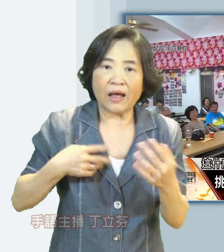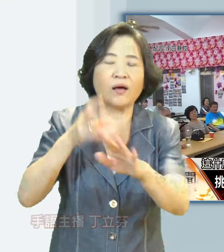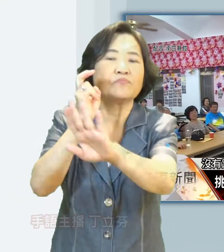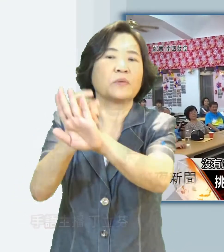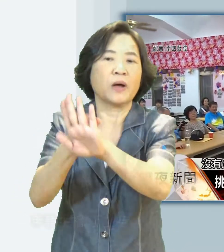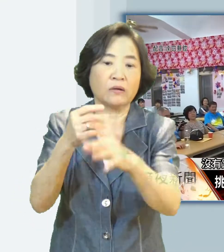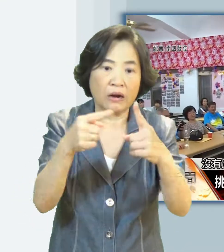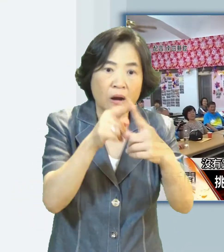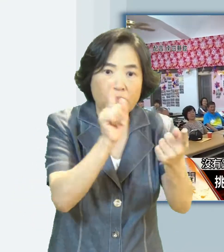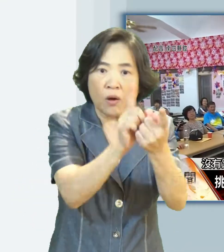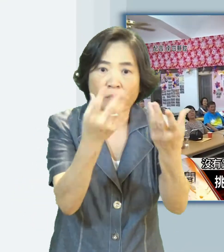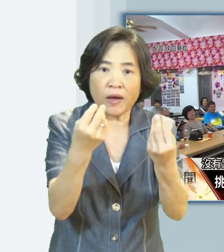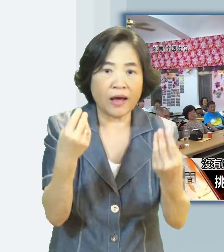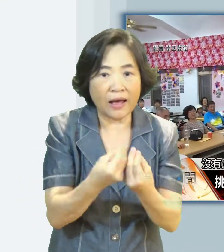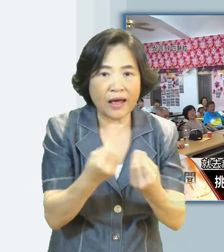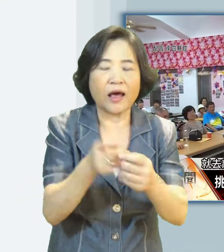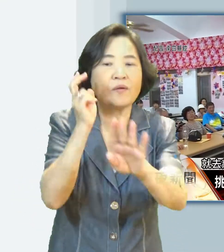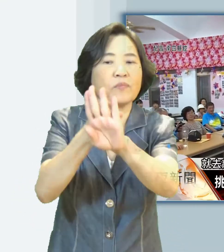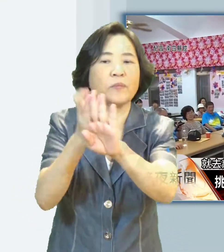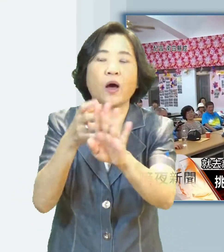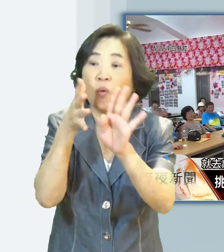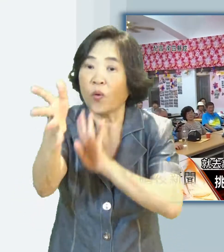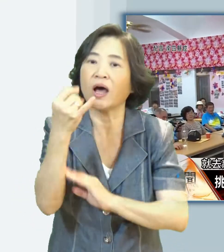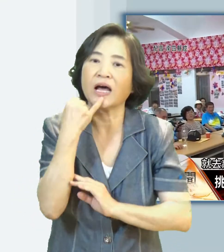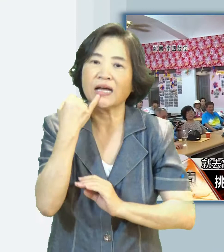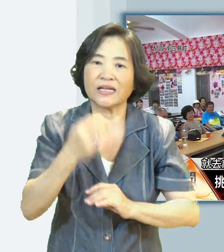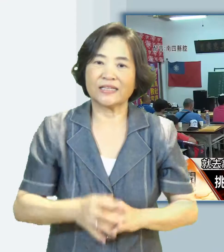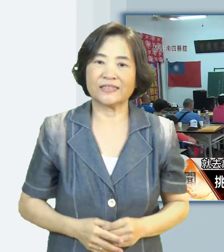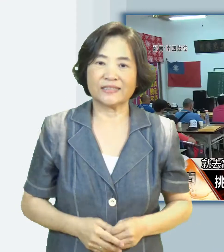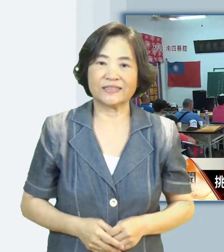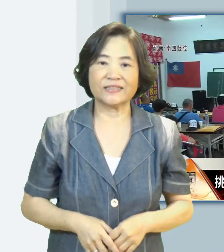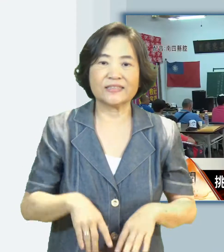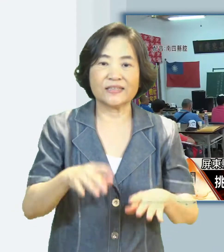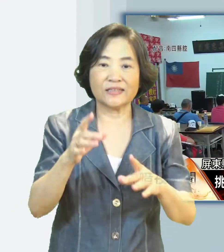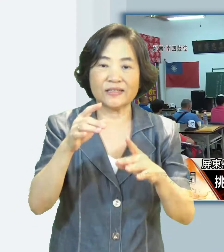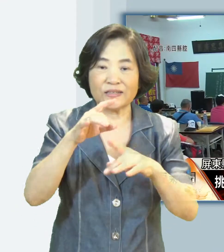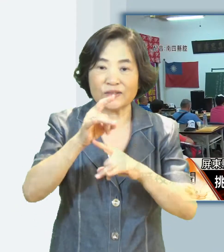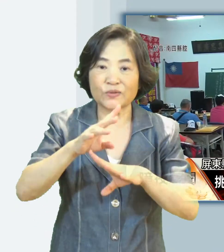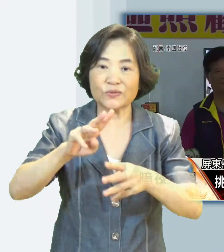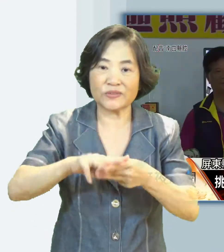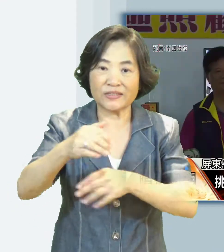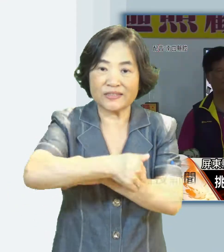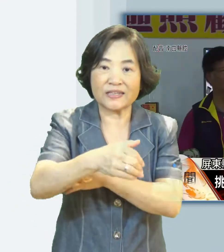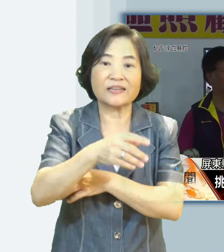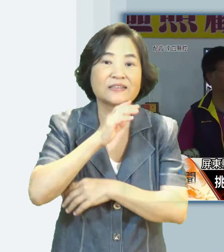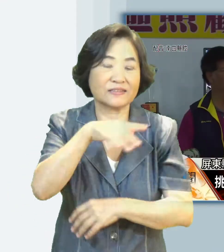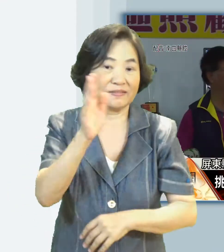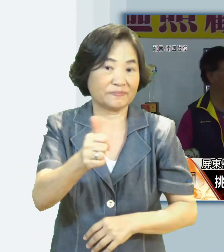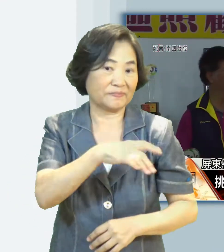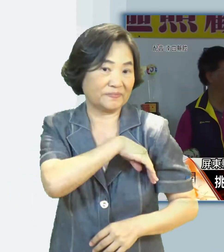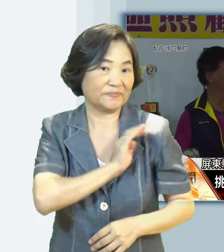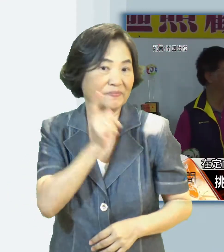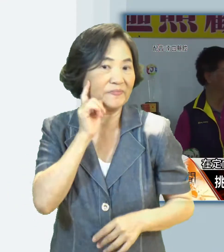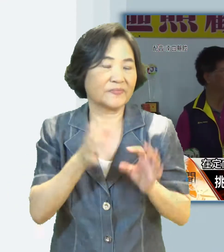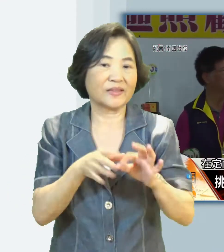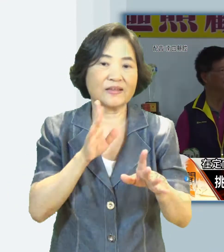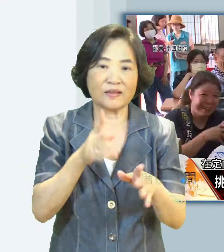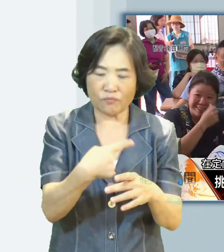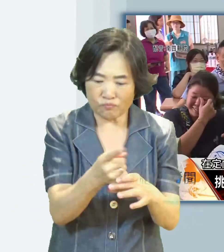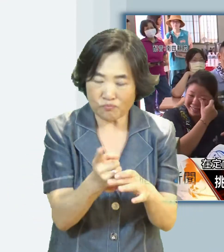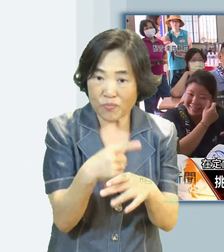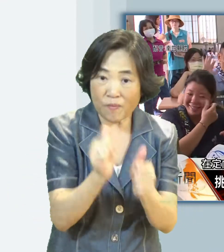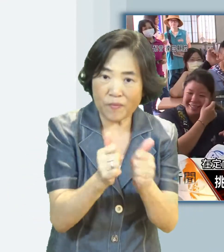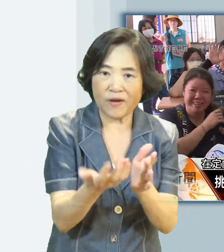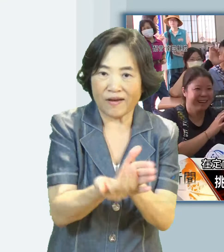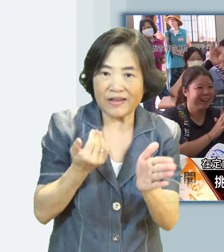什么名字？这什么意思？哦，用敲门的，没有路人甲，没有路人乙的时候，就去可以去敲门，没有关系。 屏东县竹田乡中南村的村长邱明川，在天香叶